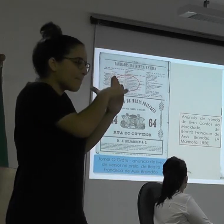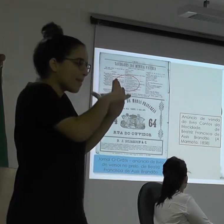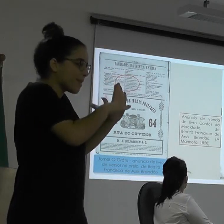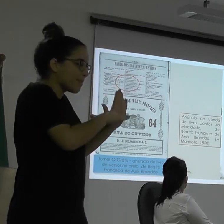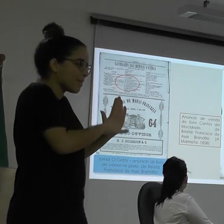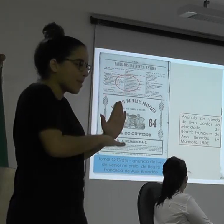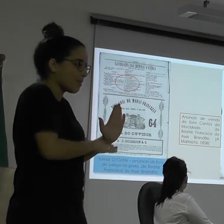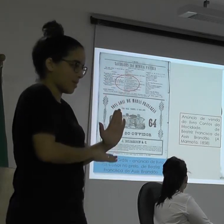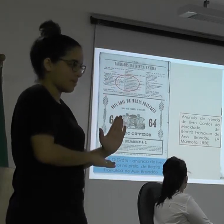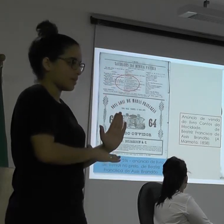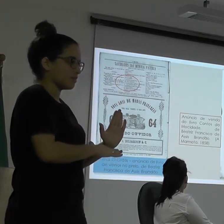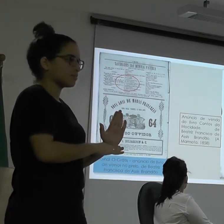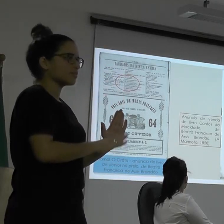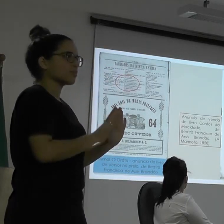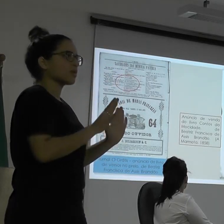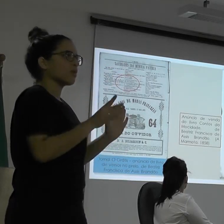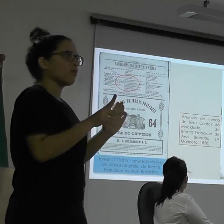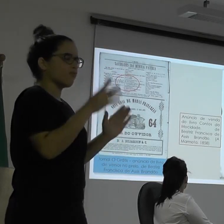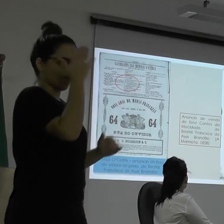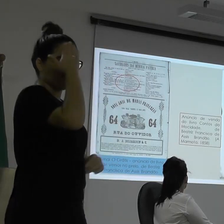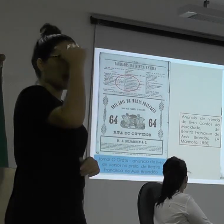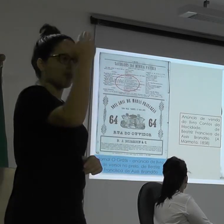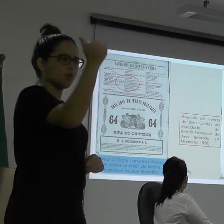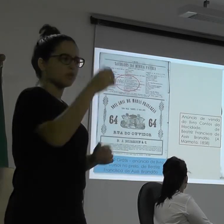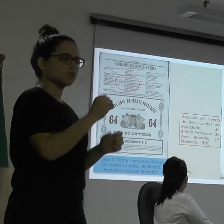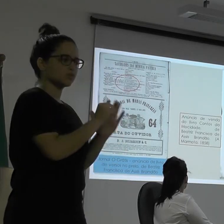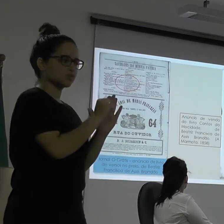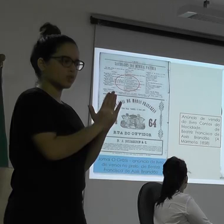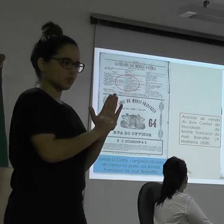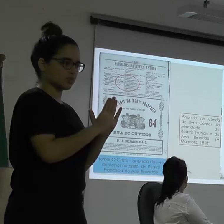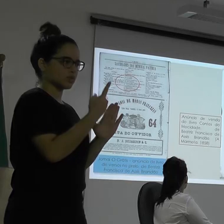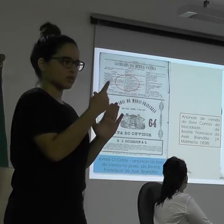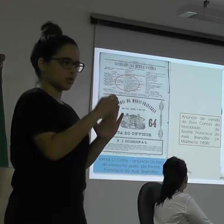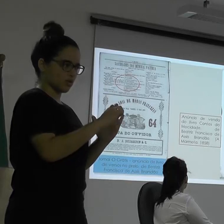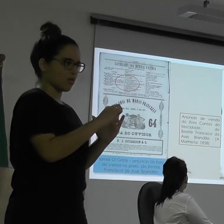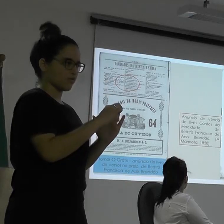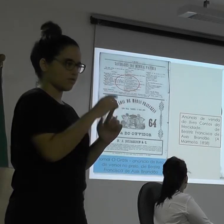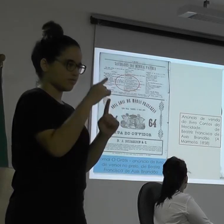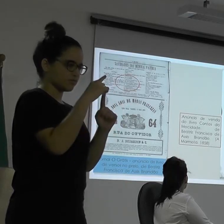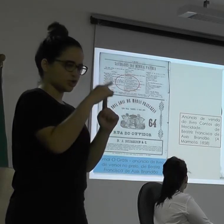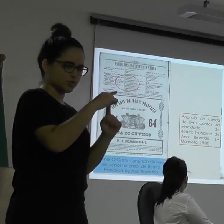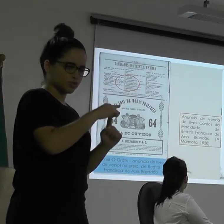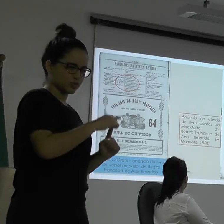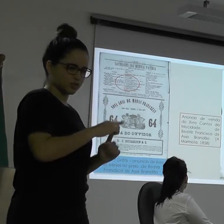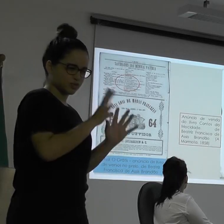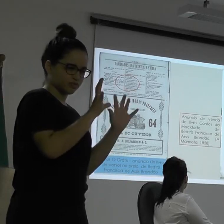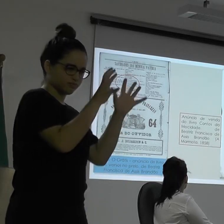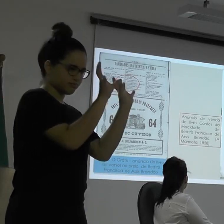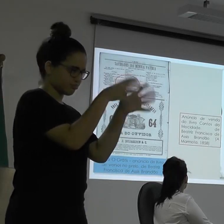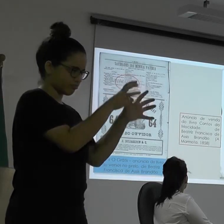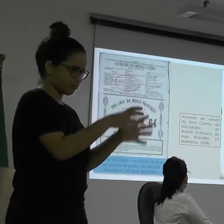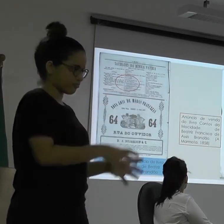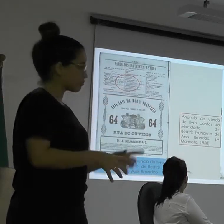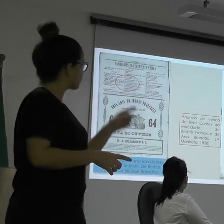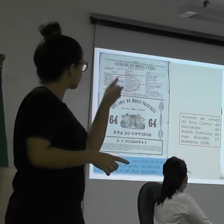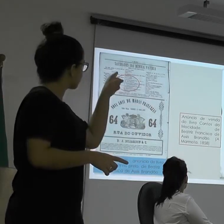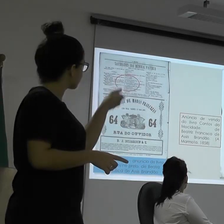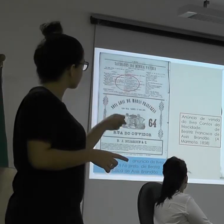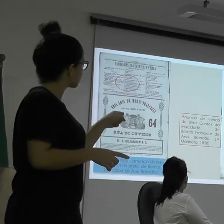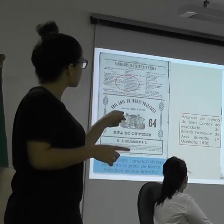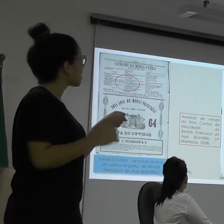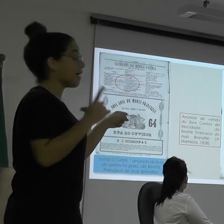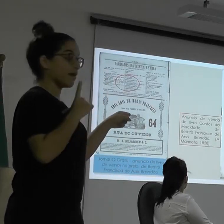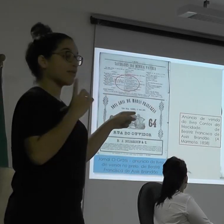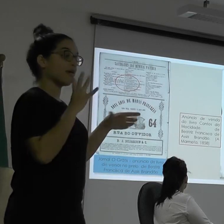famosa tipografia do século XIX, em que aparece o anúncio do livro Contos da Mocidade, da